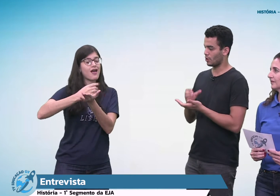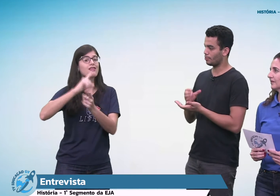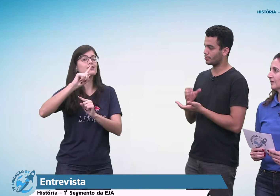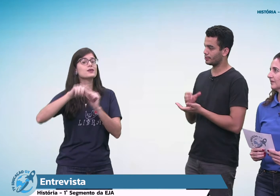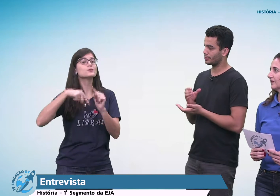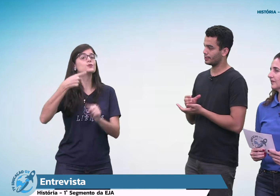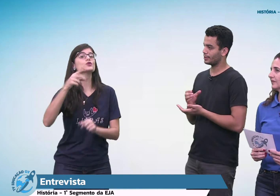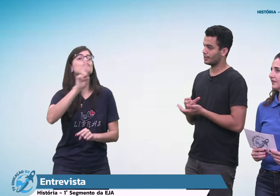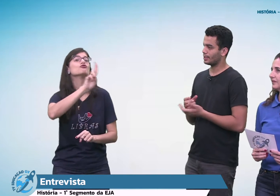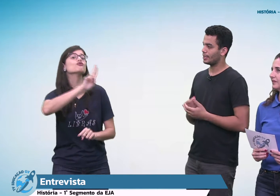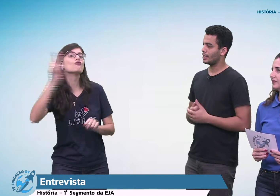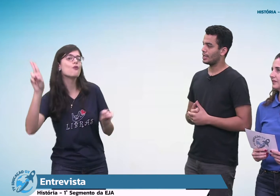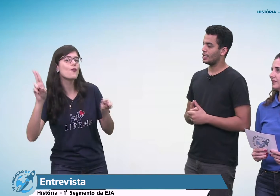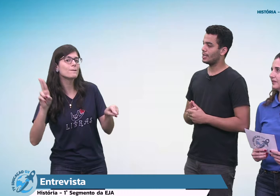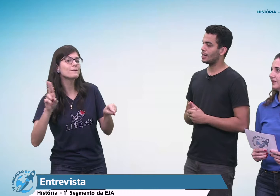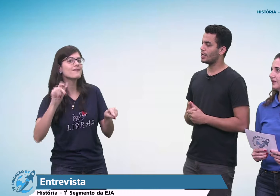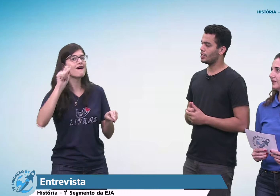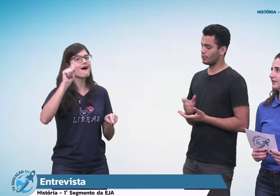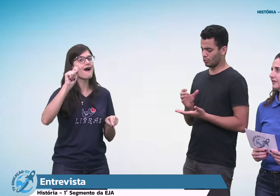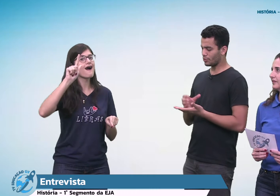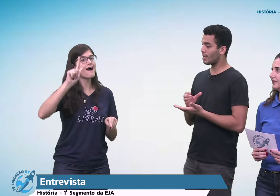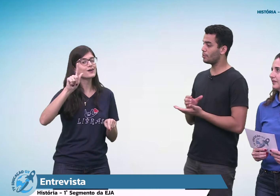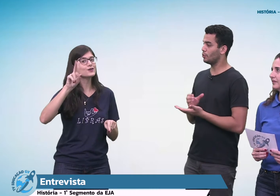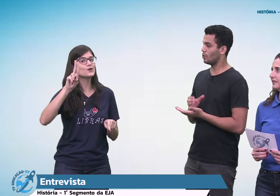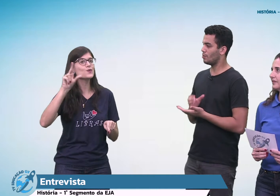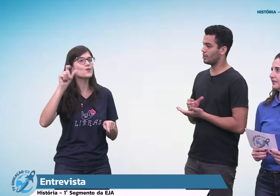copo, e aí eu não sabia o nome.